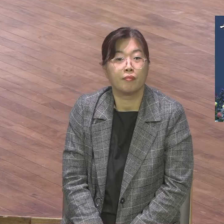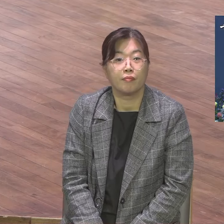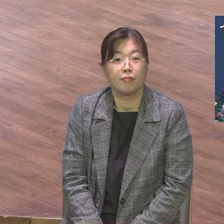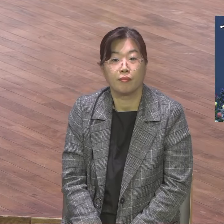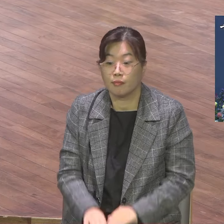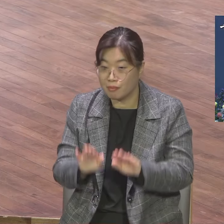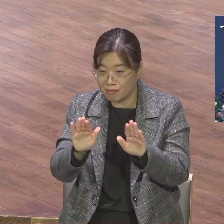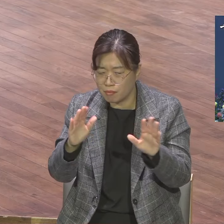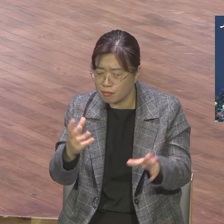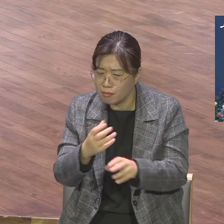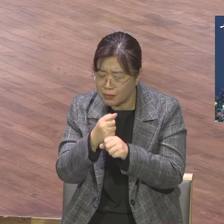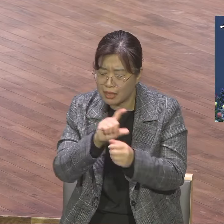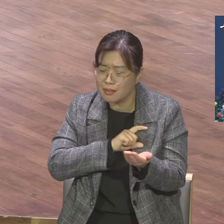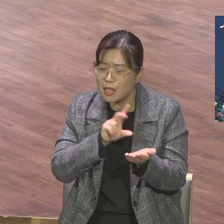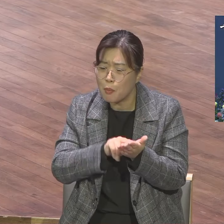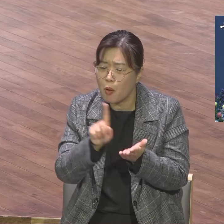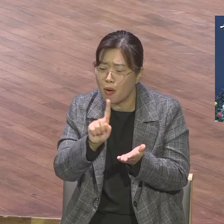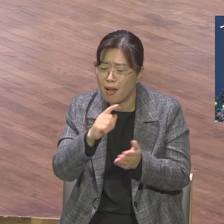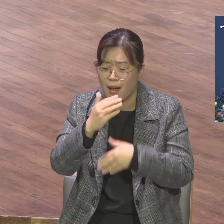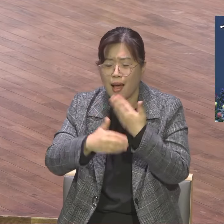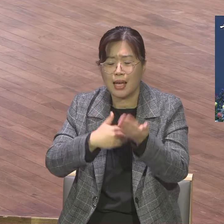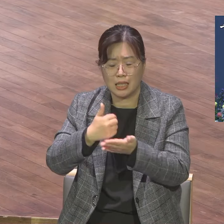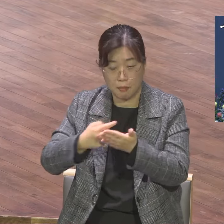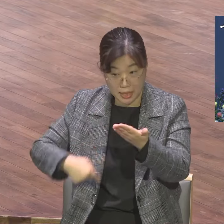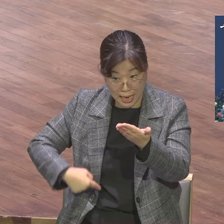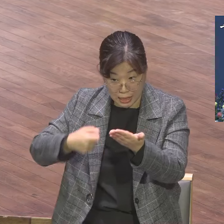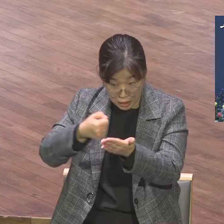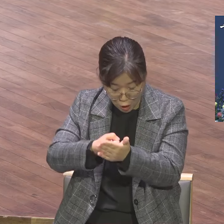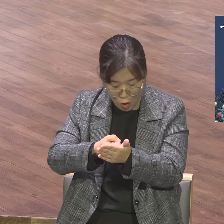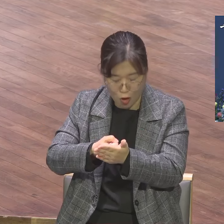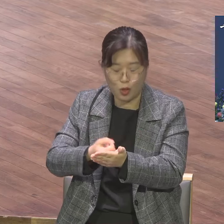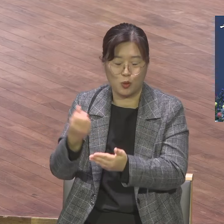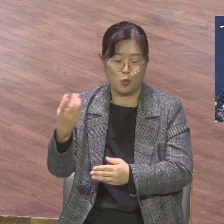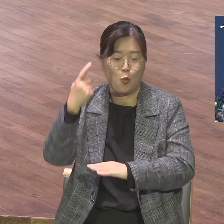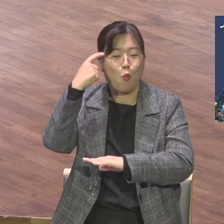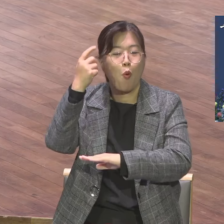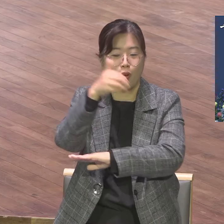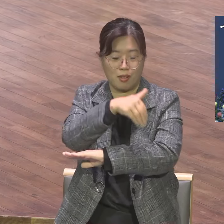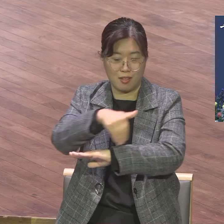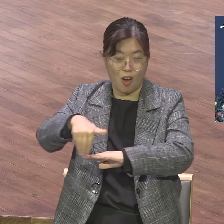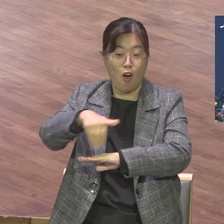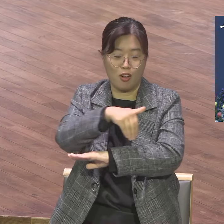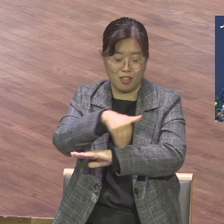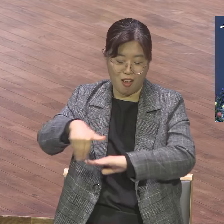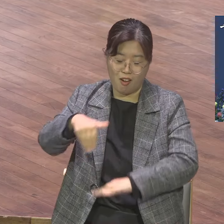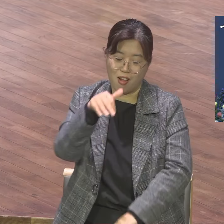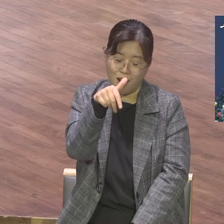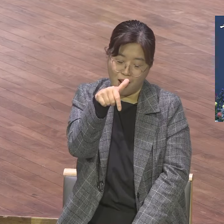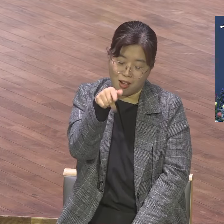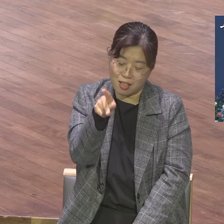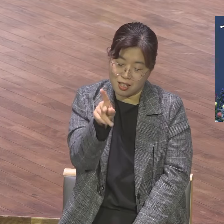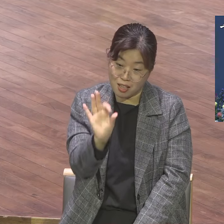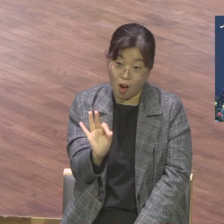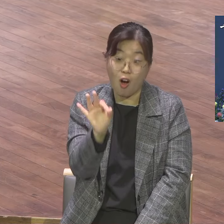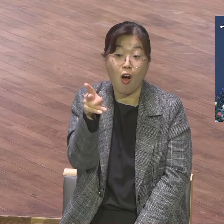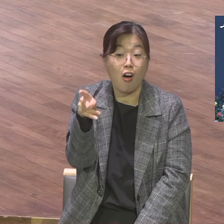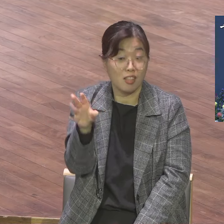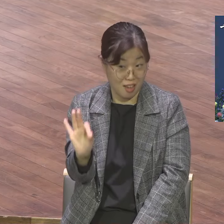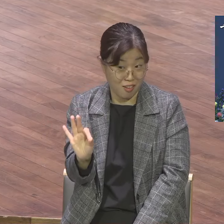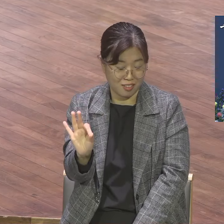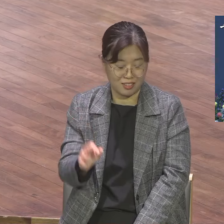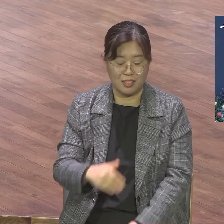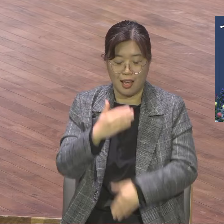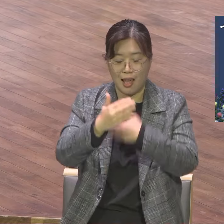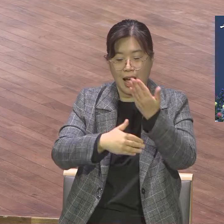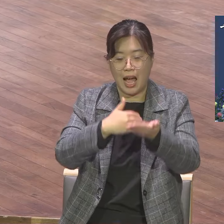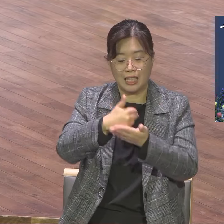하나님의 작정과 경영이란 제목으로 말씀을 드립니다. 오늘 제목이 하나님의 작정과